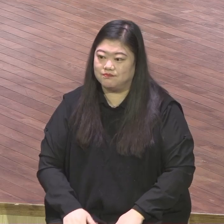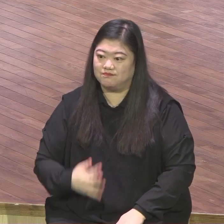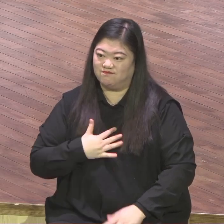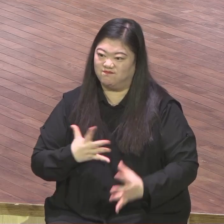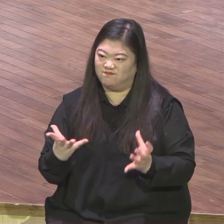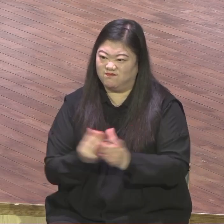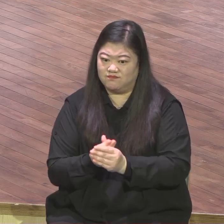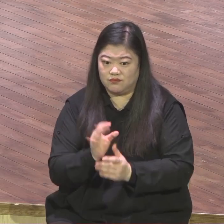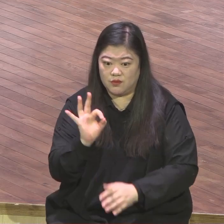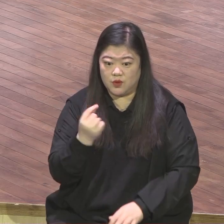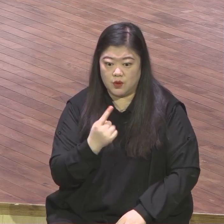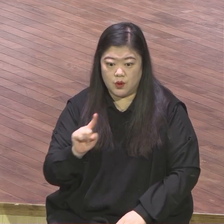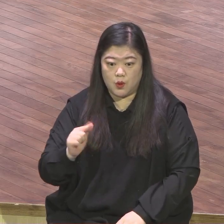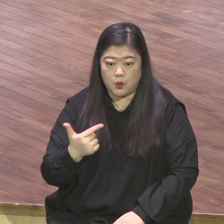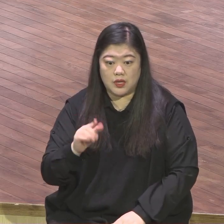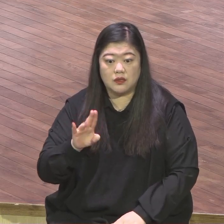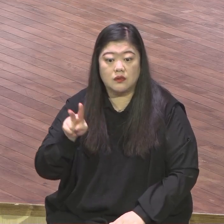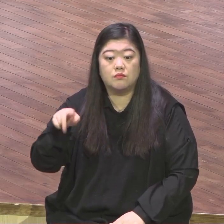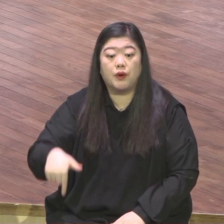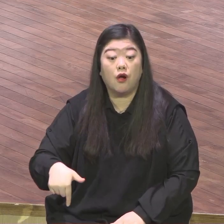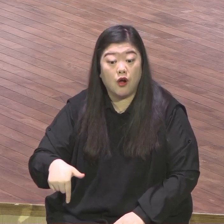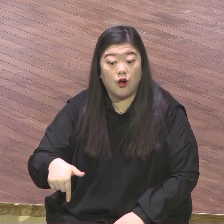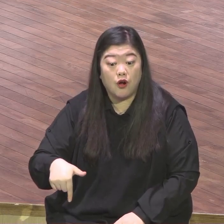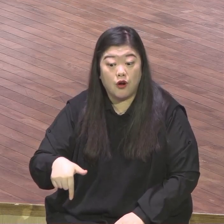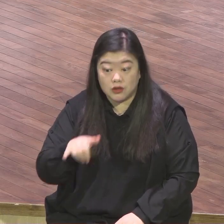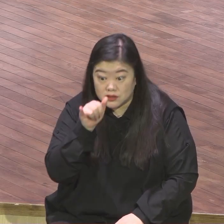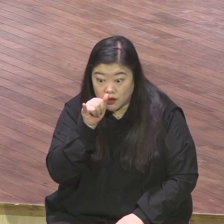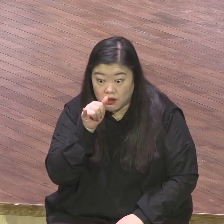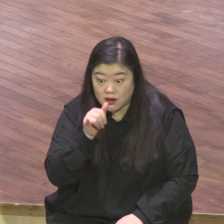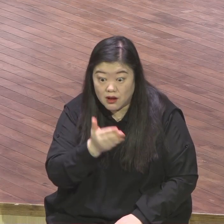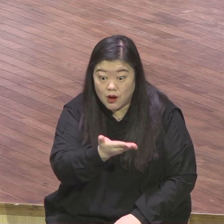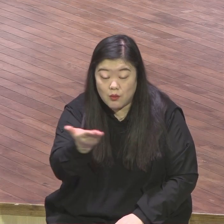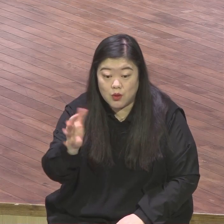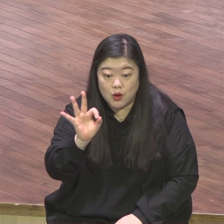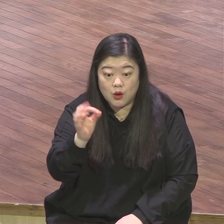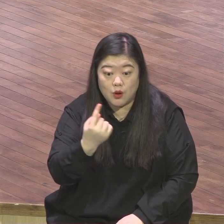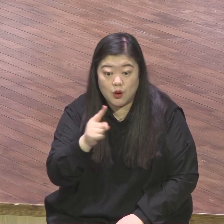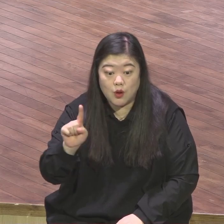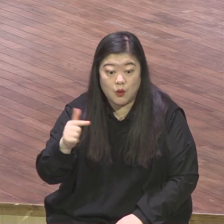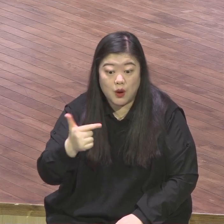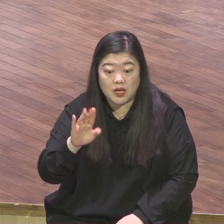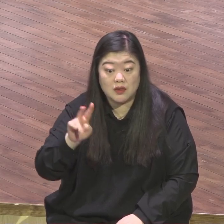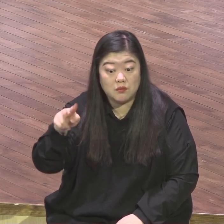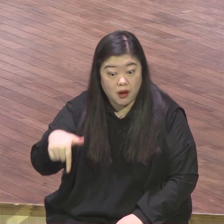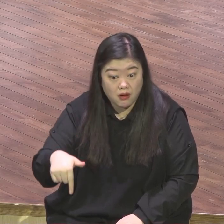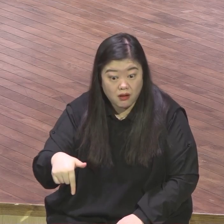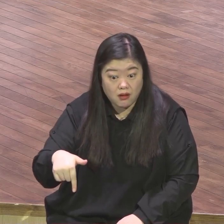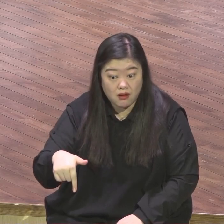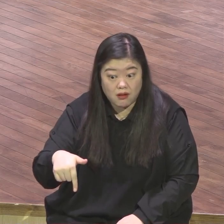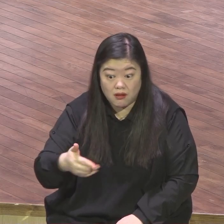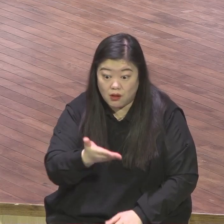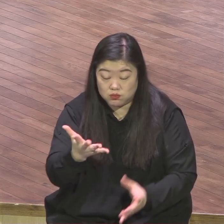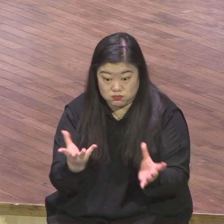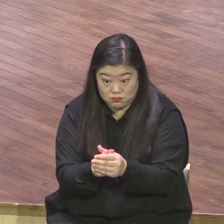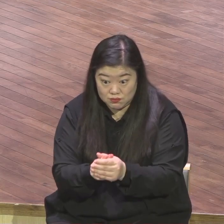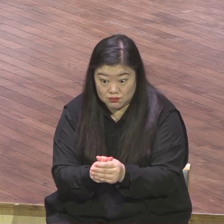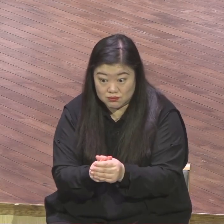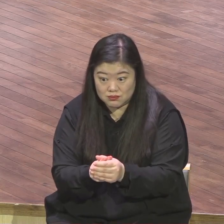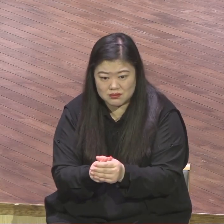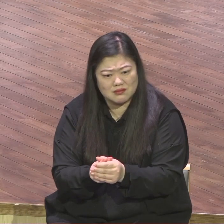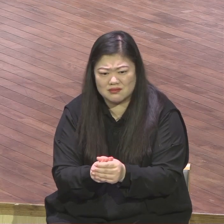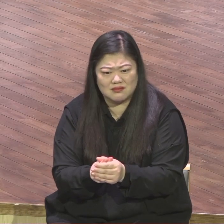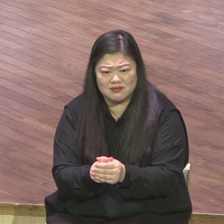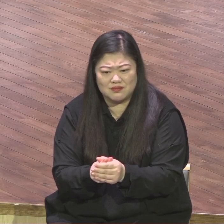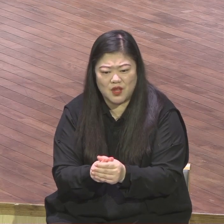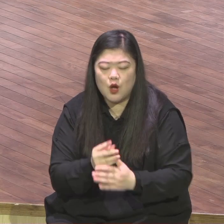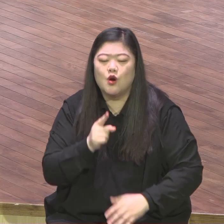그리스도를 믿는 순간에 하나님의 자녀가 되는 신분 변화, 그거는 적시는 하지요. 그런데 그